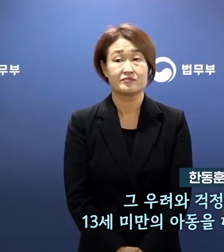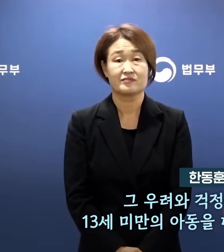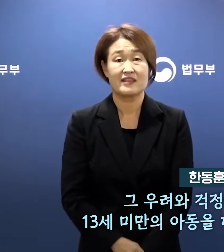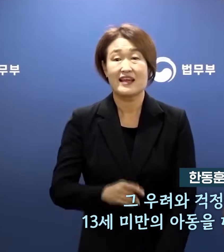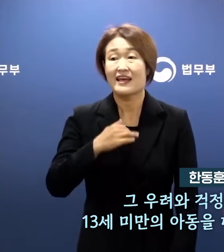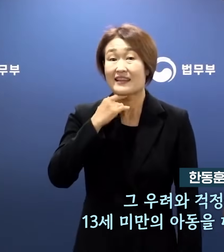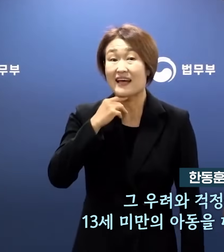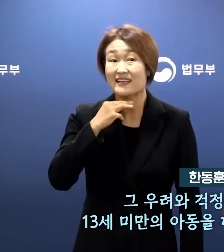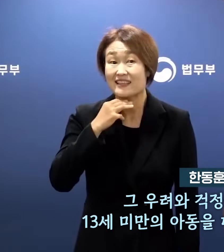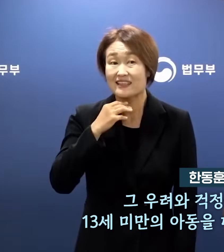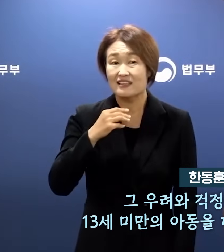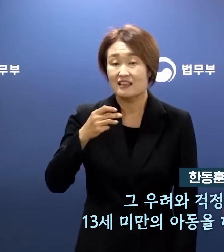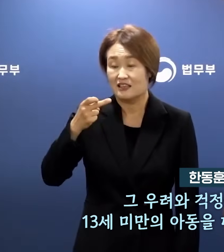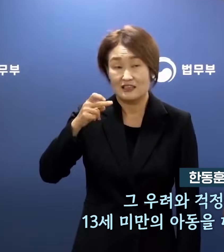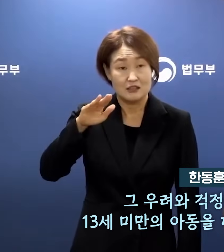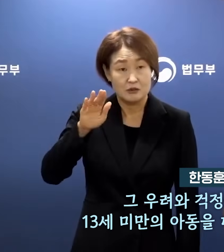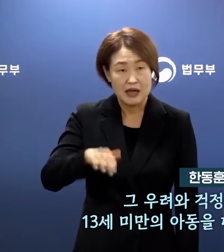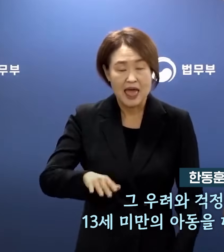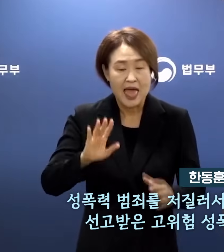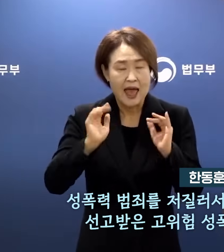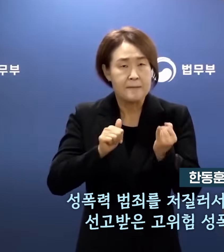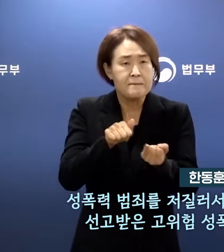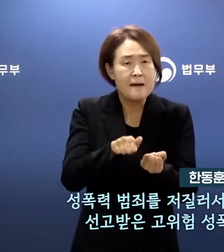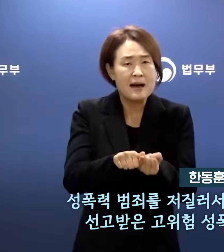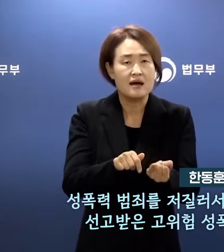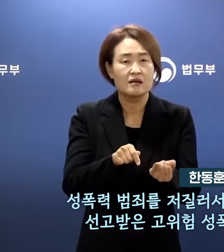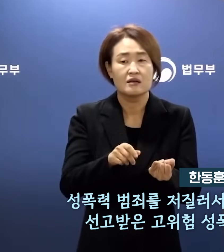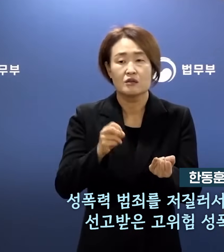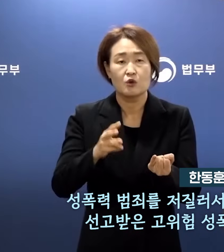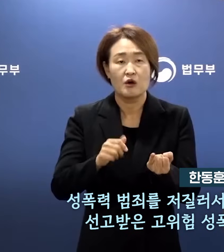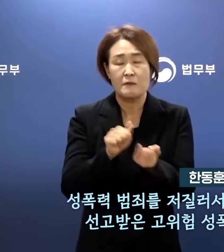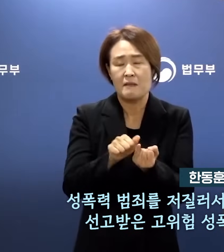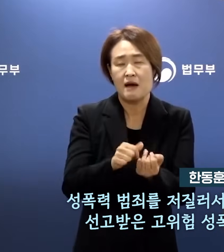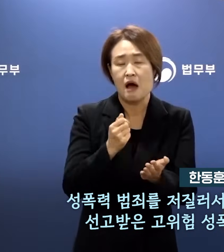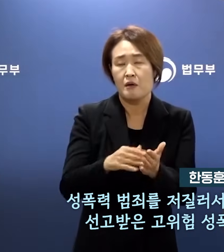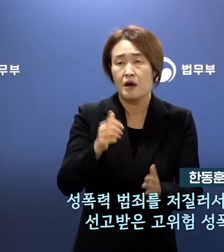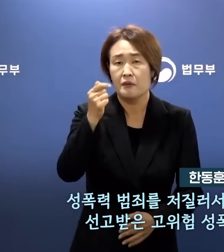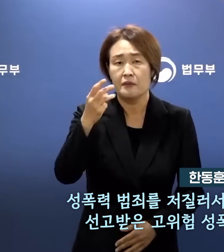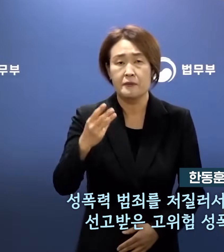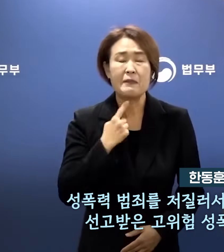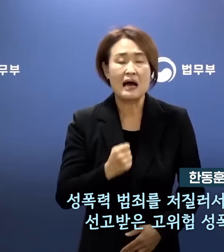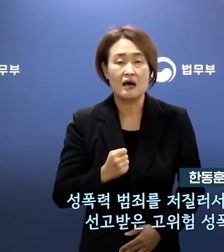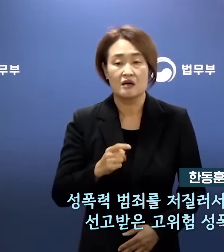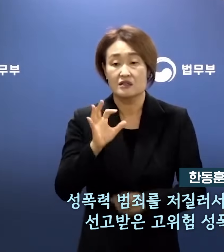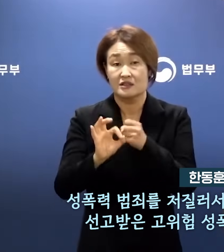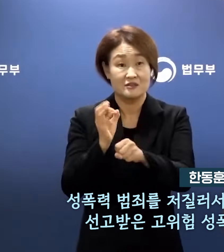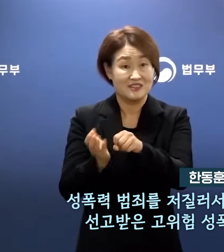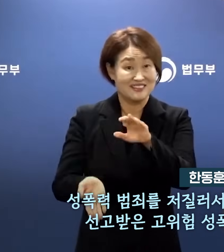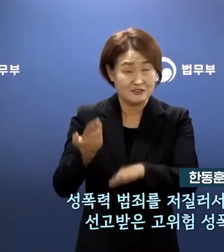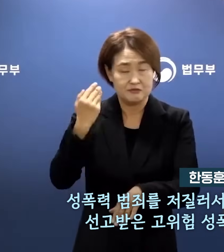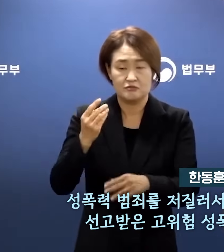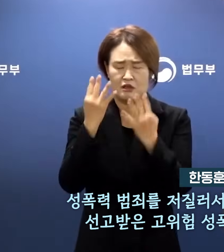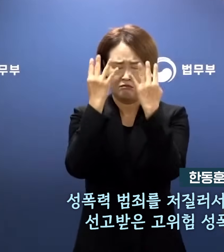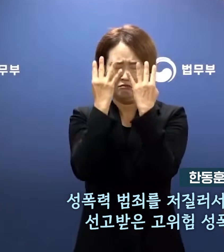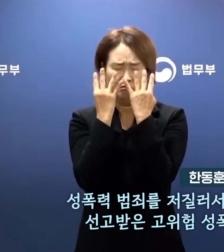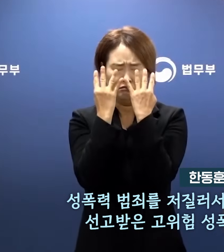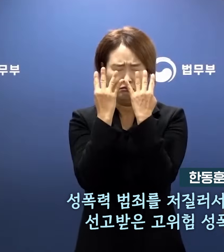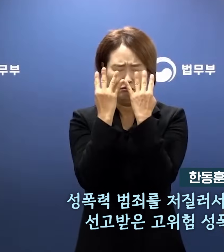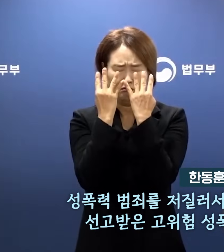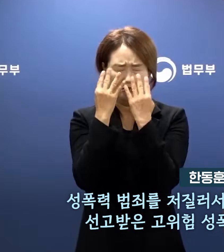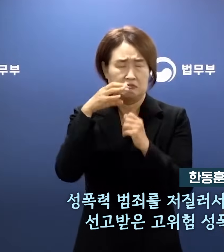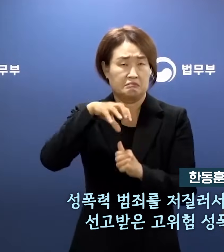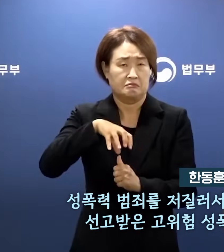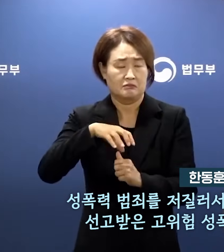13세 미만의 아동을 대상으로 하거나 3회 이상 성폭력 범죄를 저질러서 10년 이상 장기의